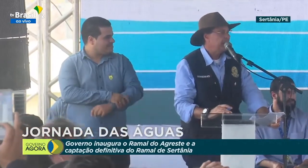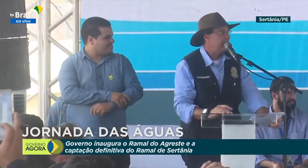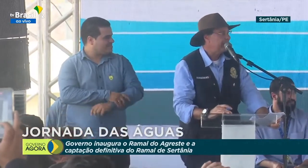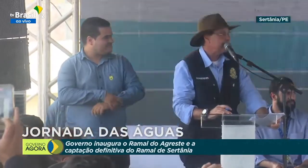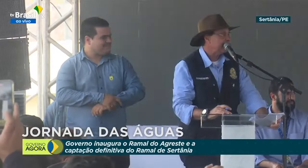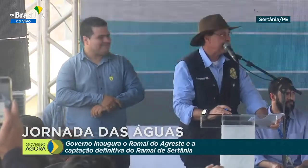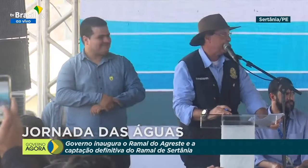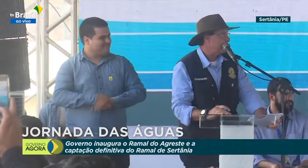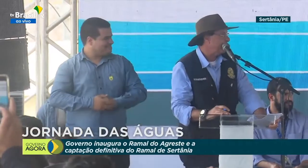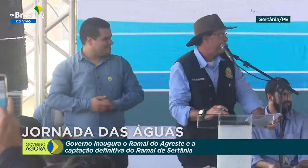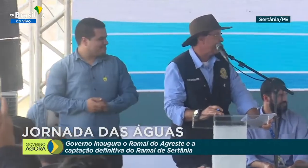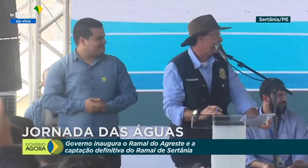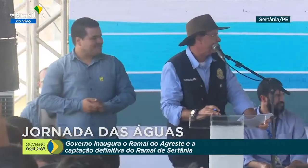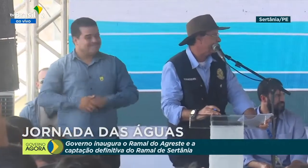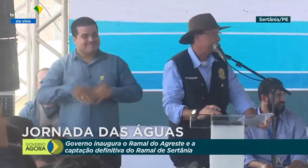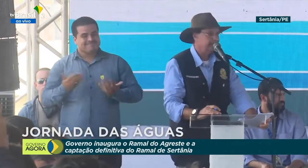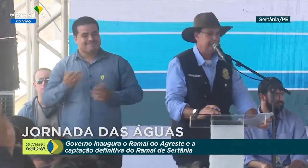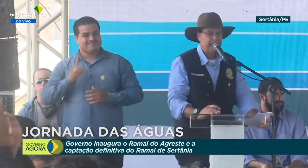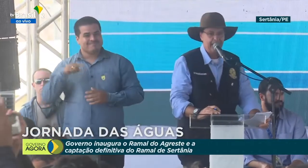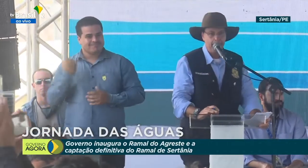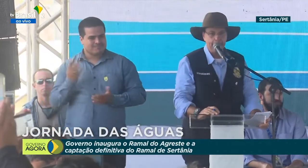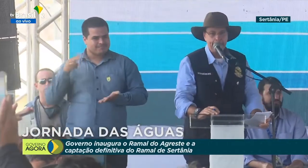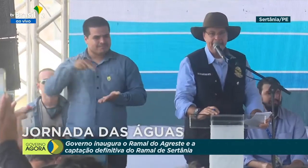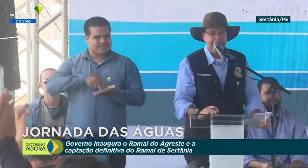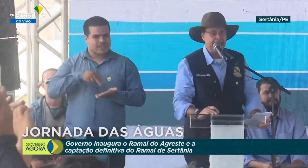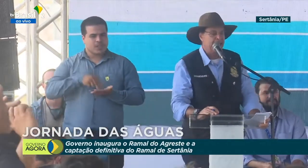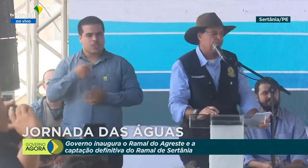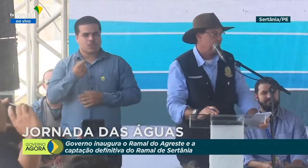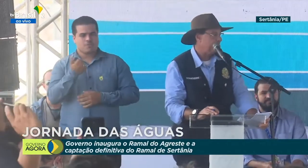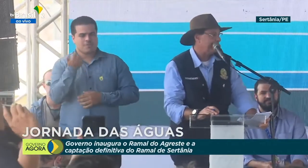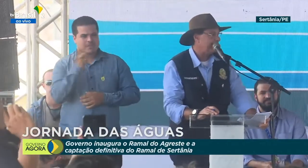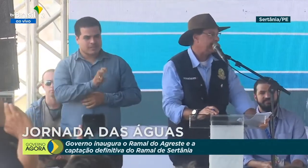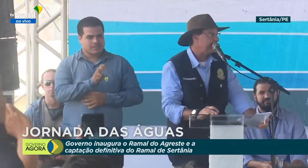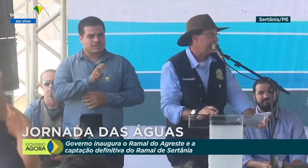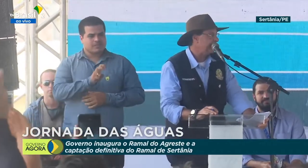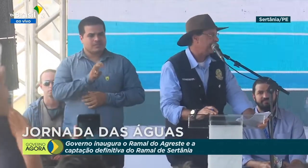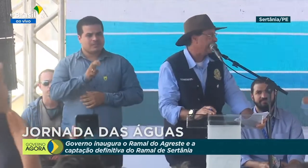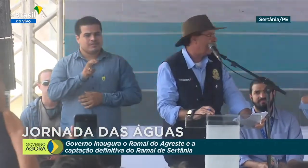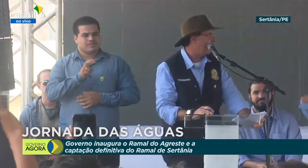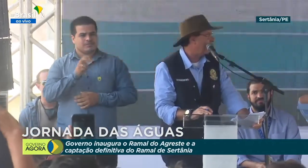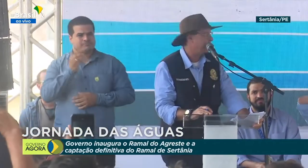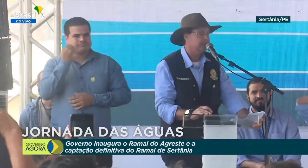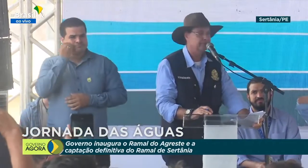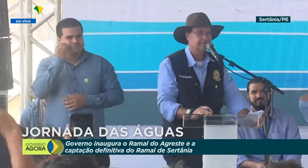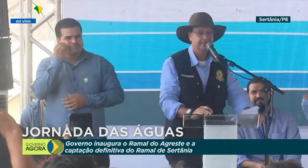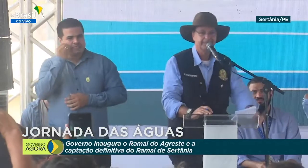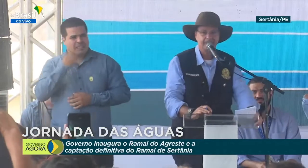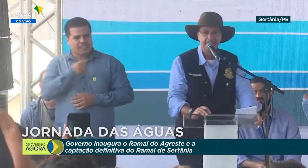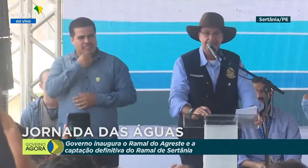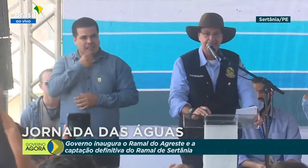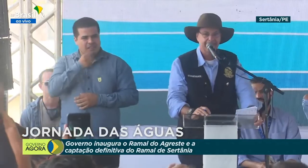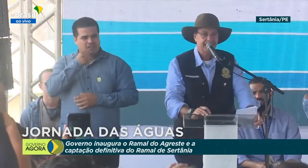Quando nós chegamos aqui em 2015, penando para dar uma entrevista numa rádio,